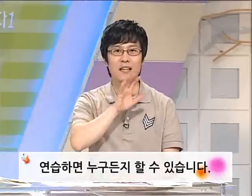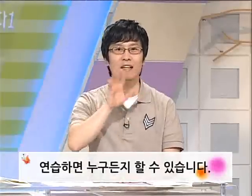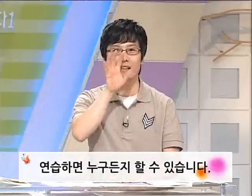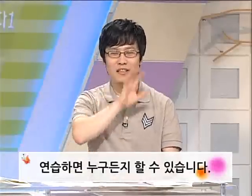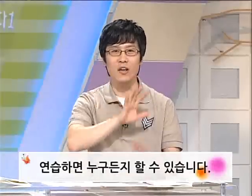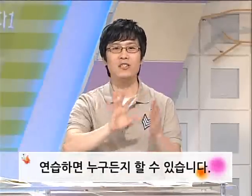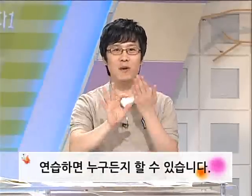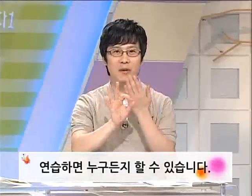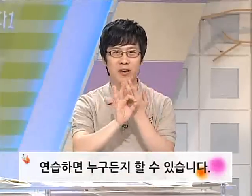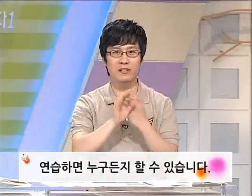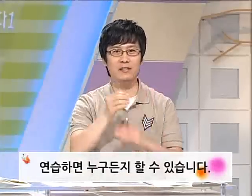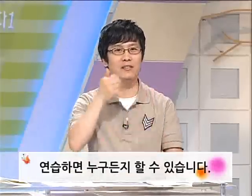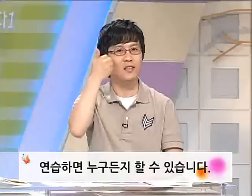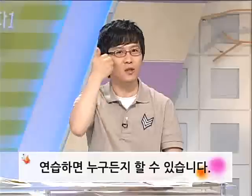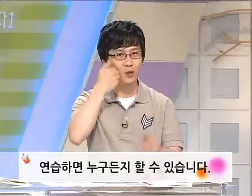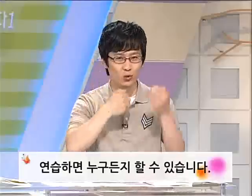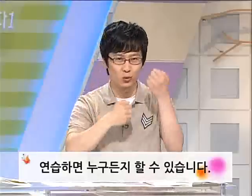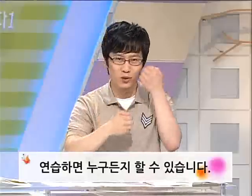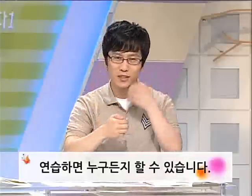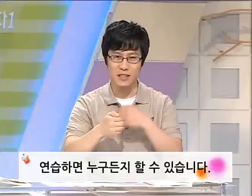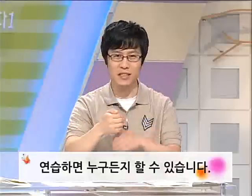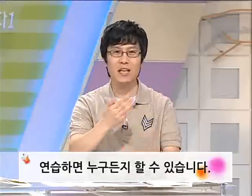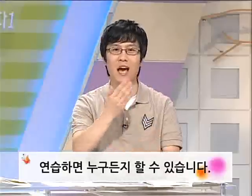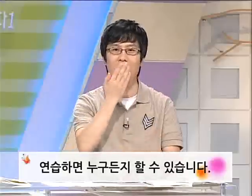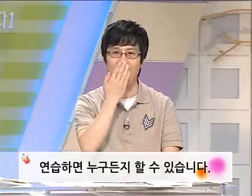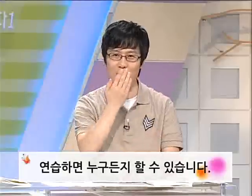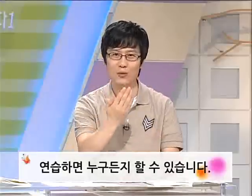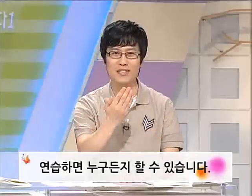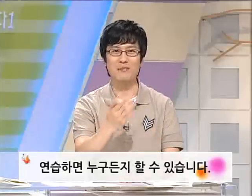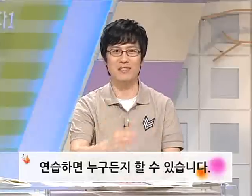연습하면 누구든지 할 수 있습니다.